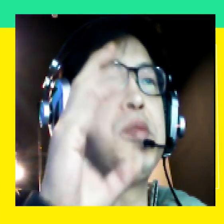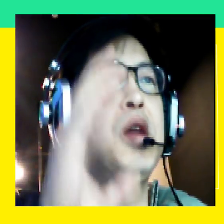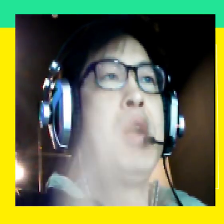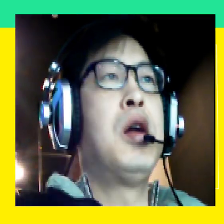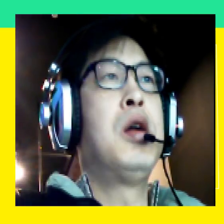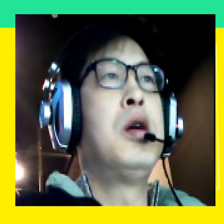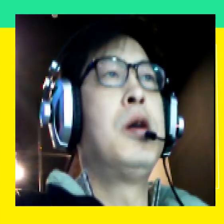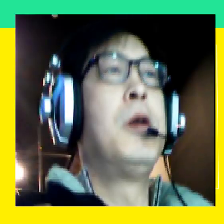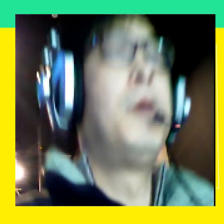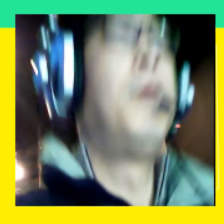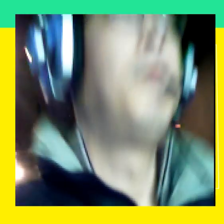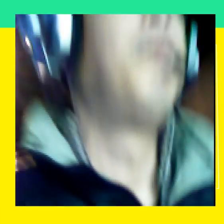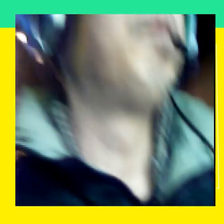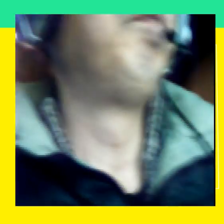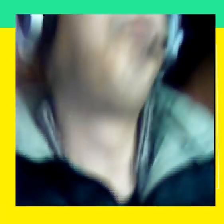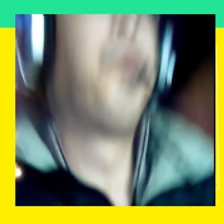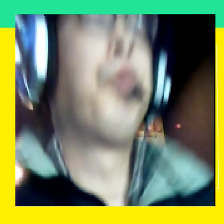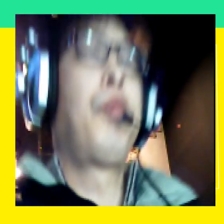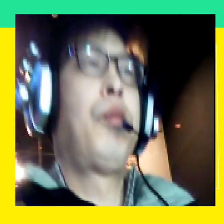이렇게 됩니다.